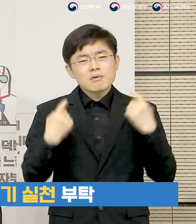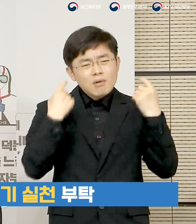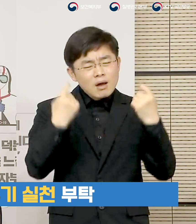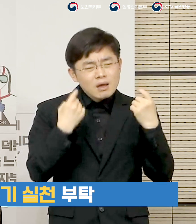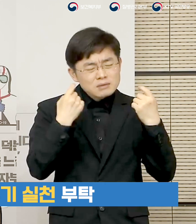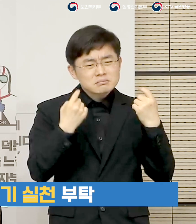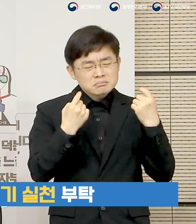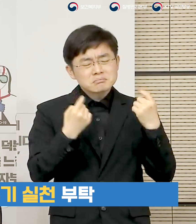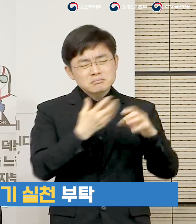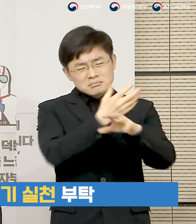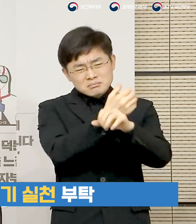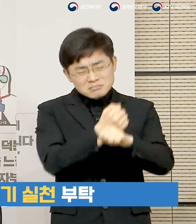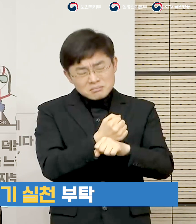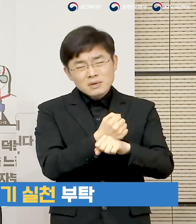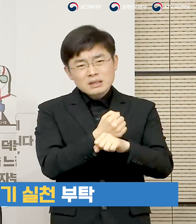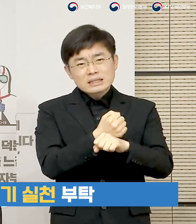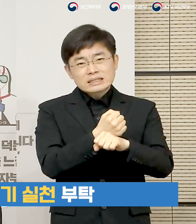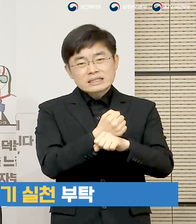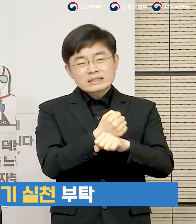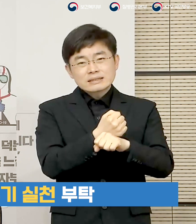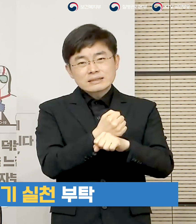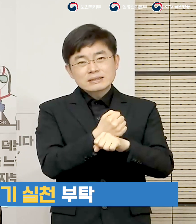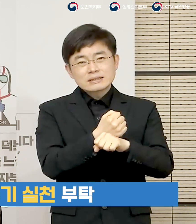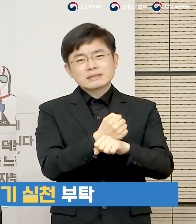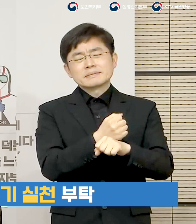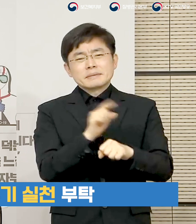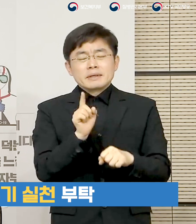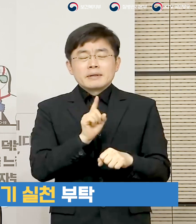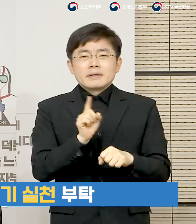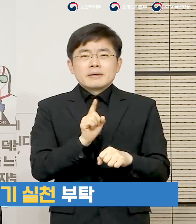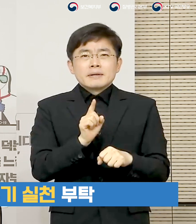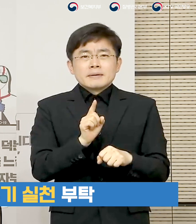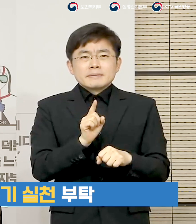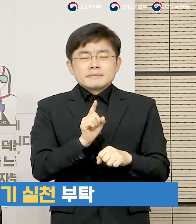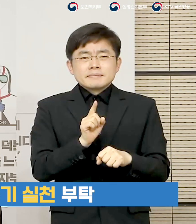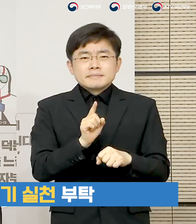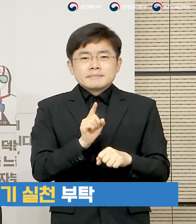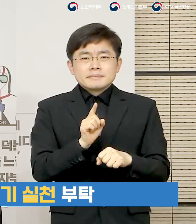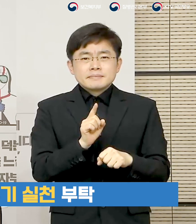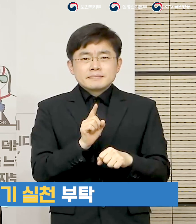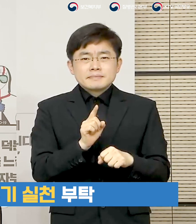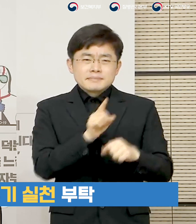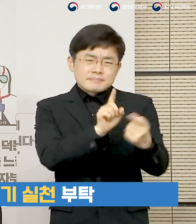여행을 잡으신 경우에는 이 경우도 사회적 거리두기를 또